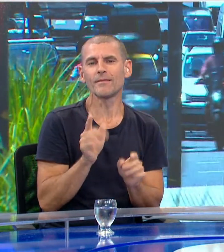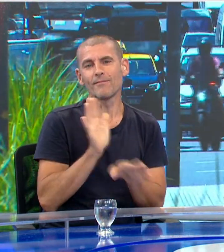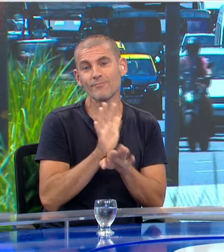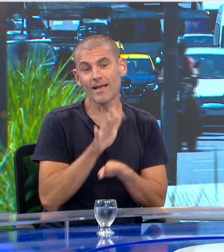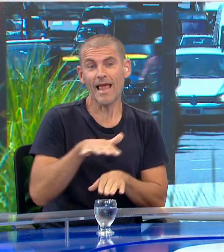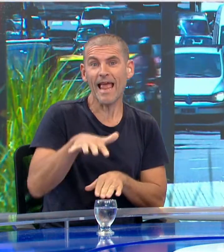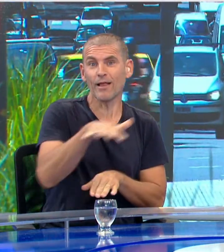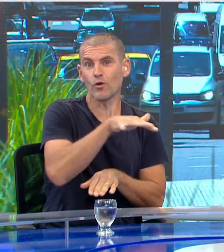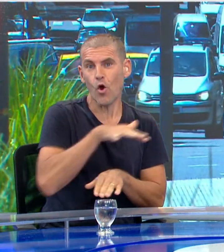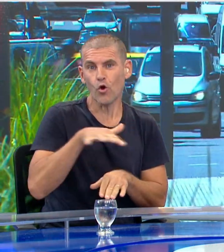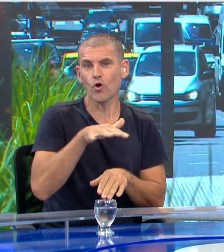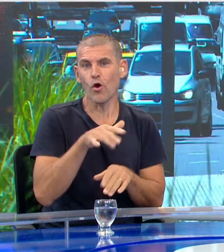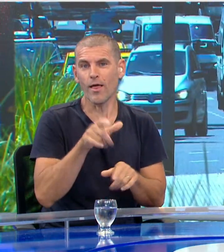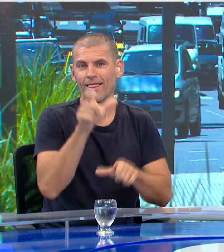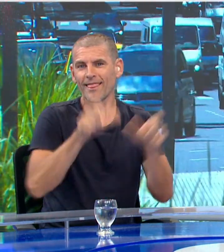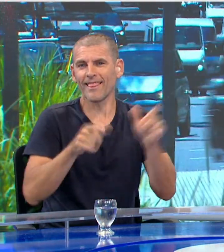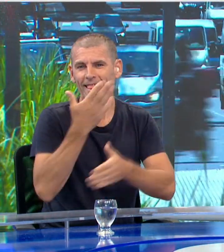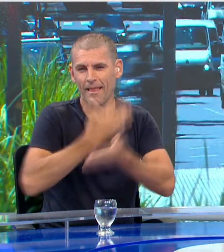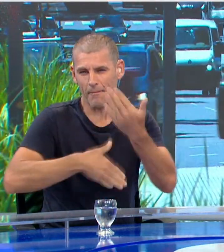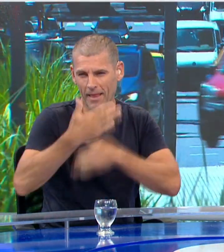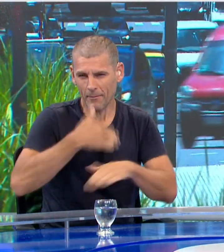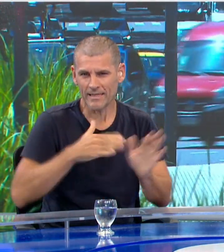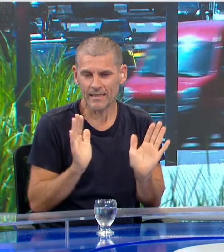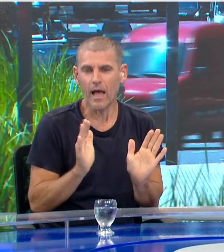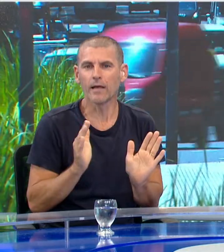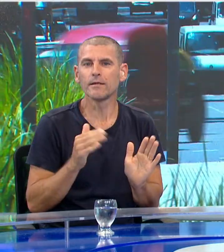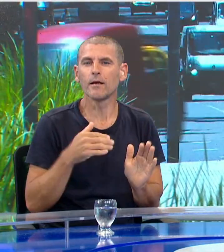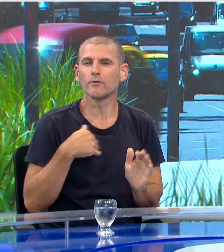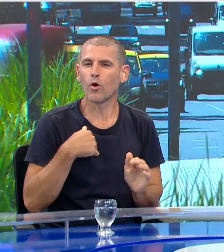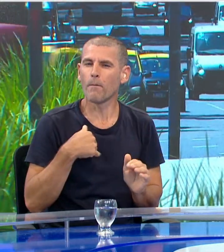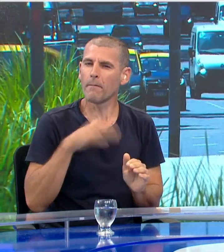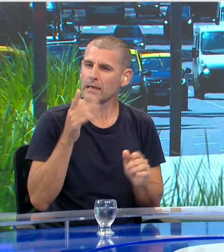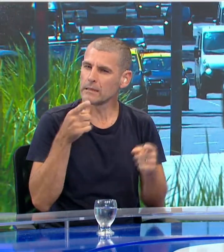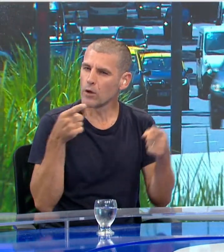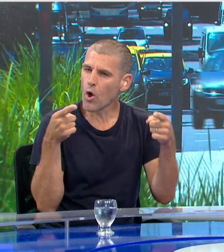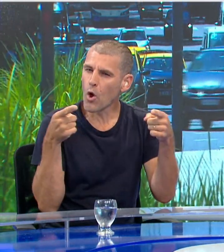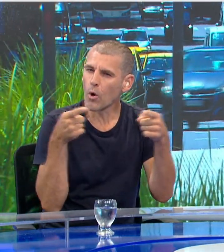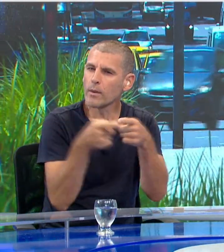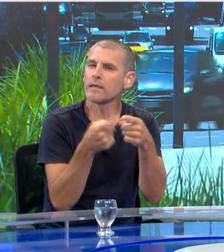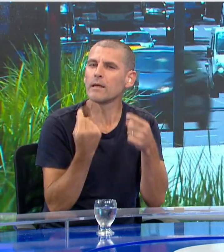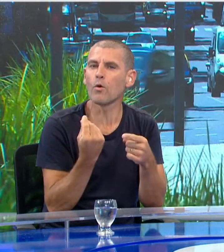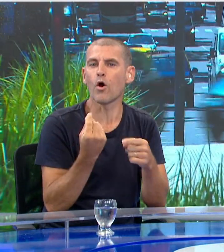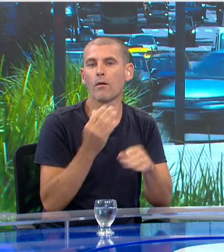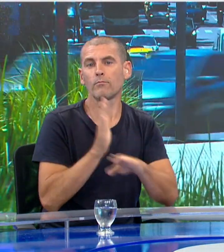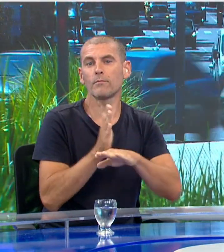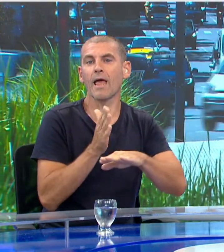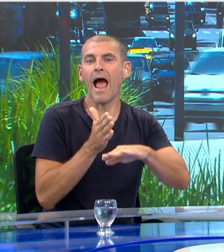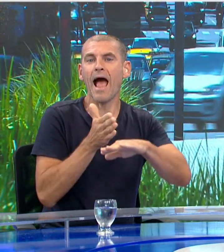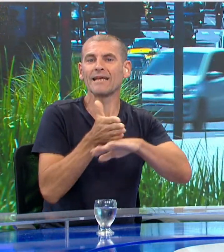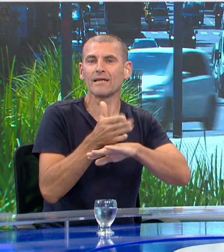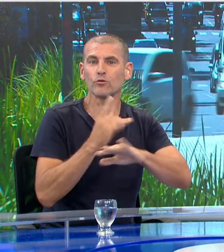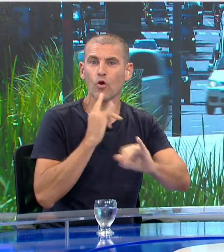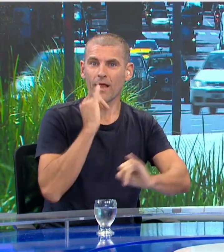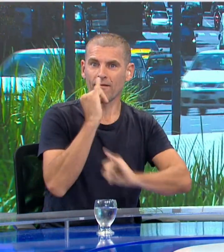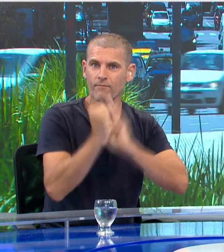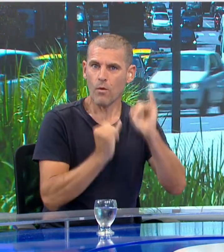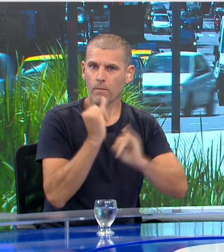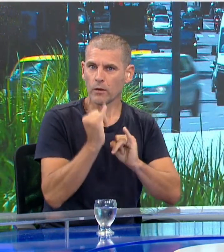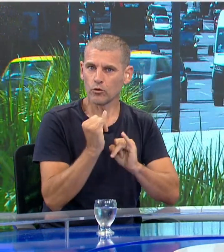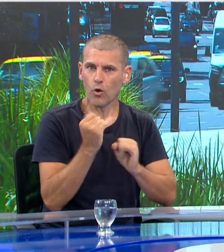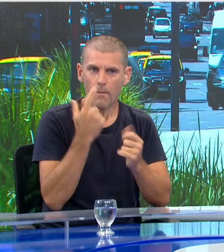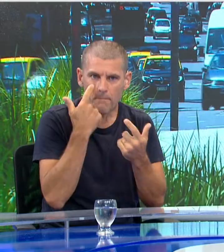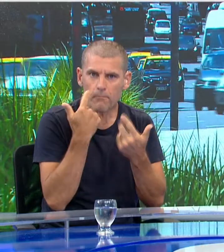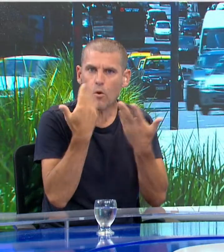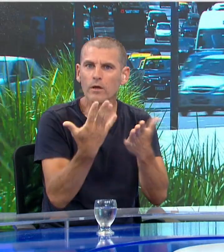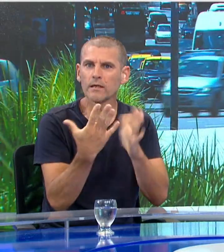a un público distinto, ¿no? A un público más que nada destinado a los colectivos de las personas con